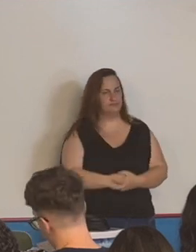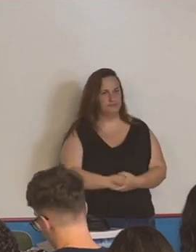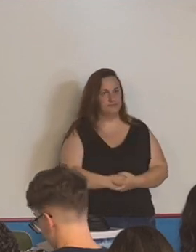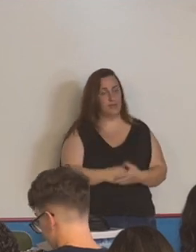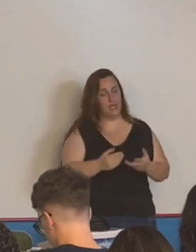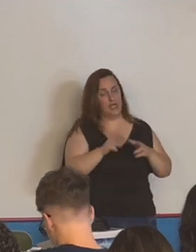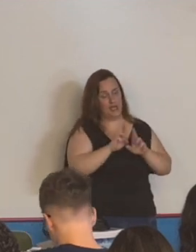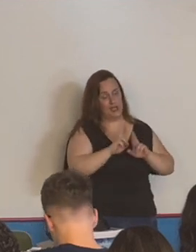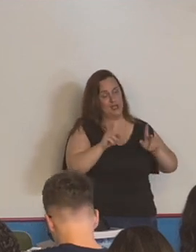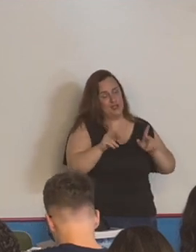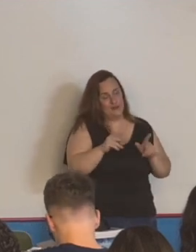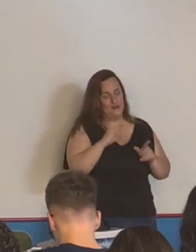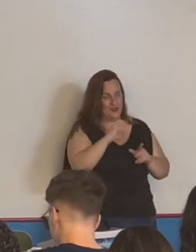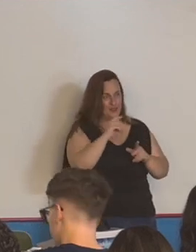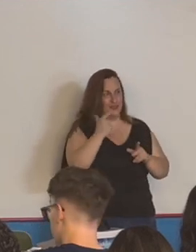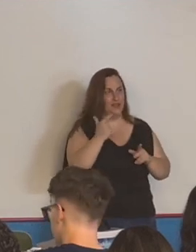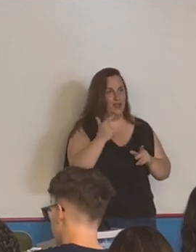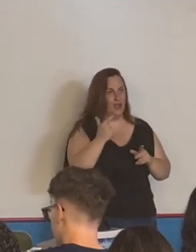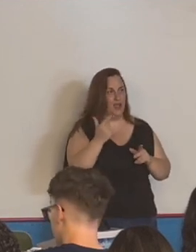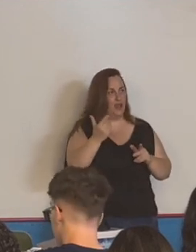diferente, obviamente, dos demônios